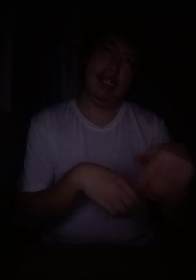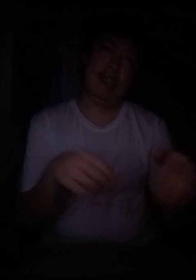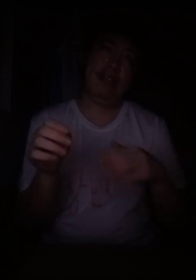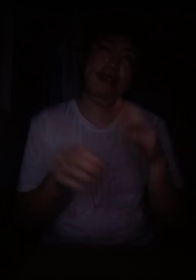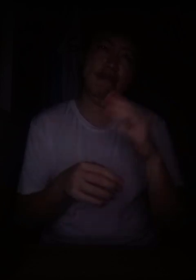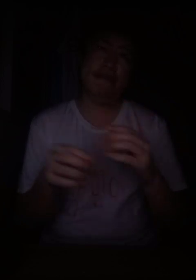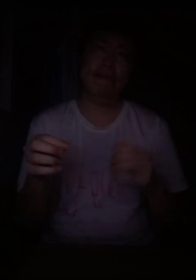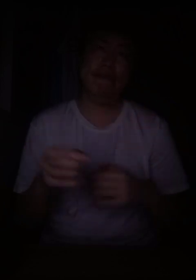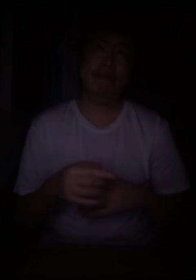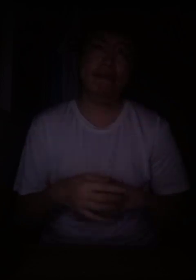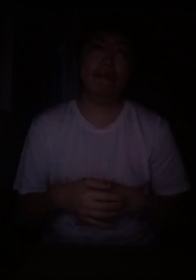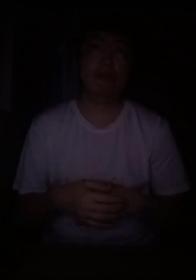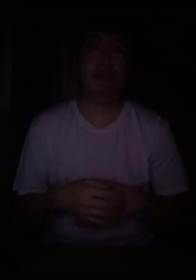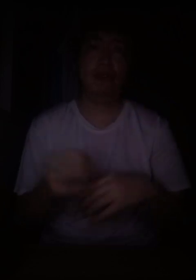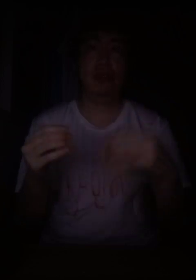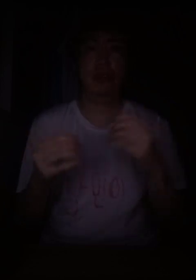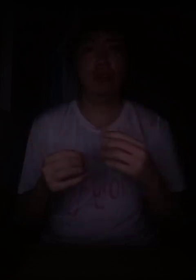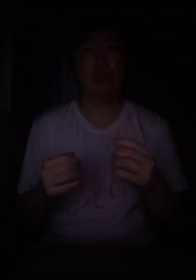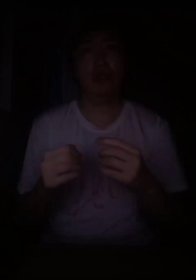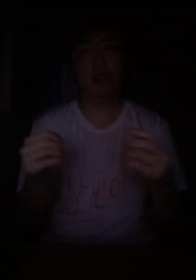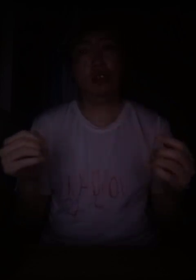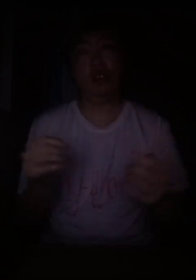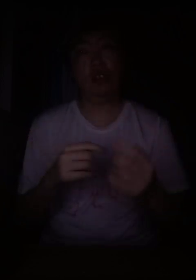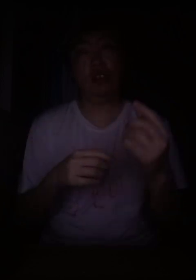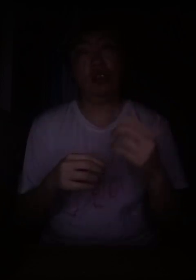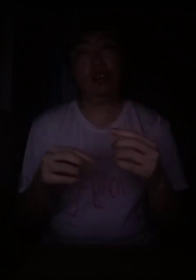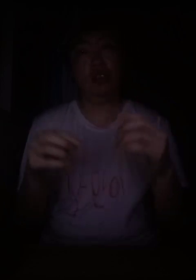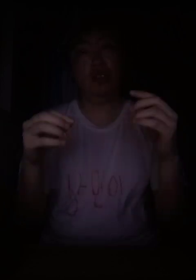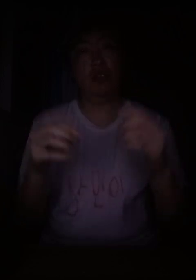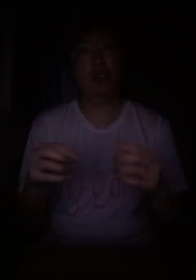잡혔습니다. 1시간쯤 더 지나자 지상 주차장은 거의 물에